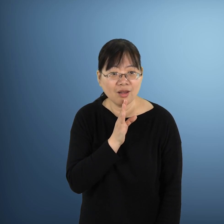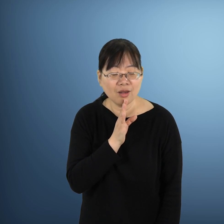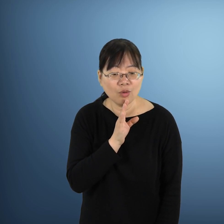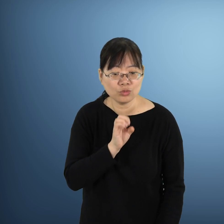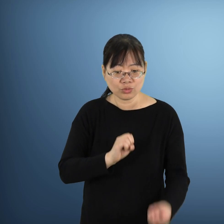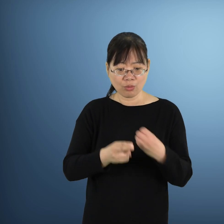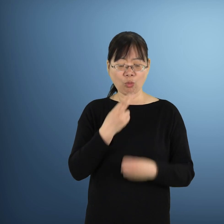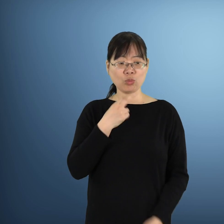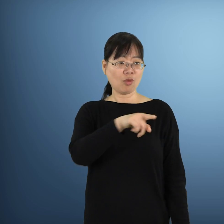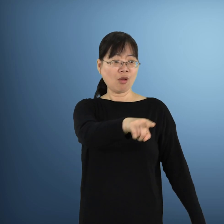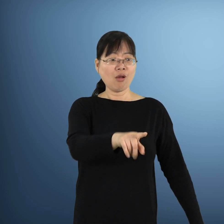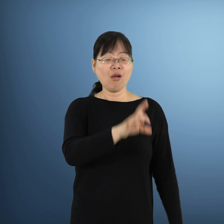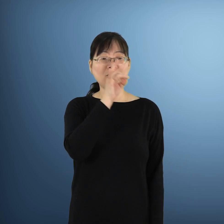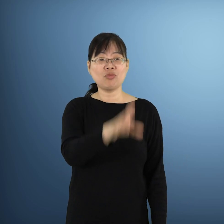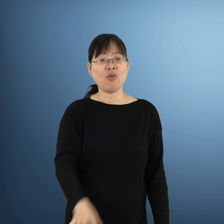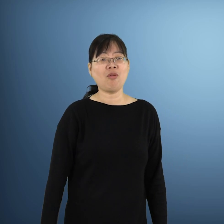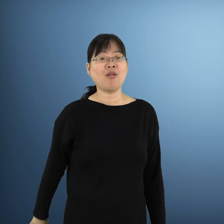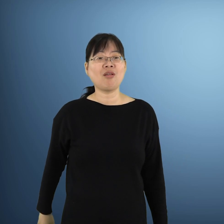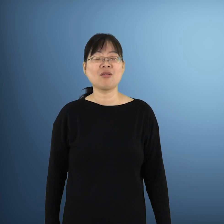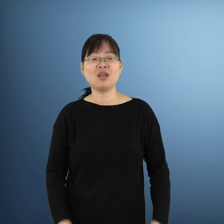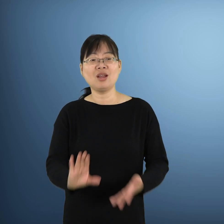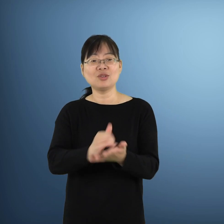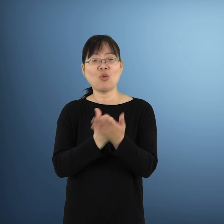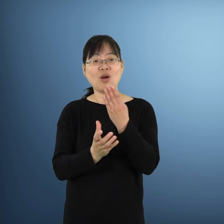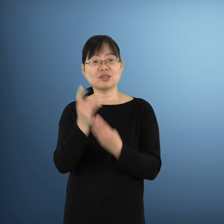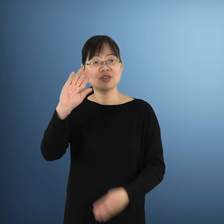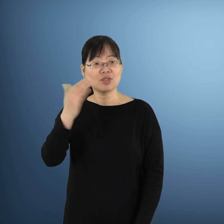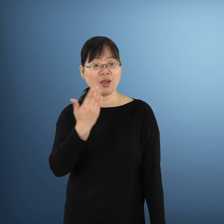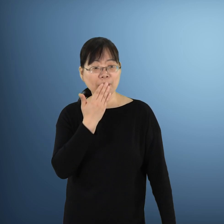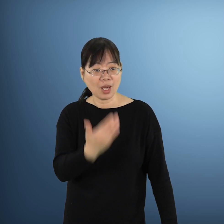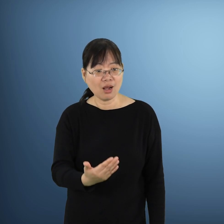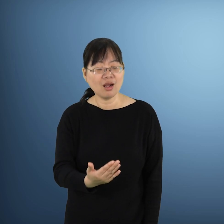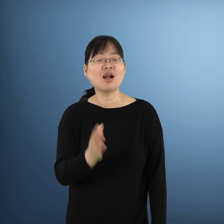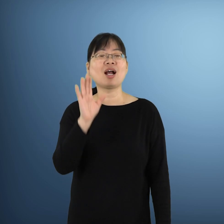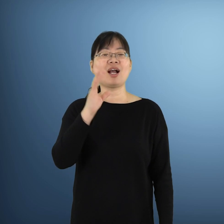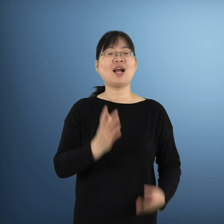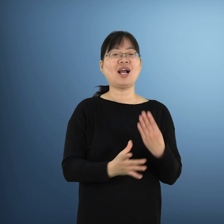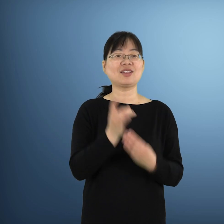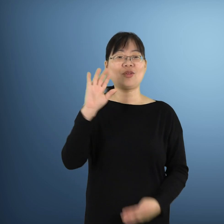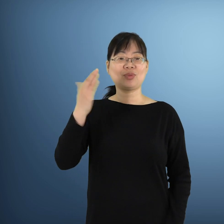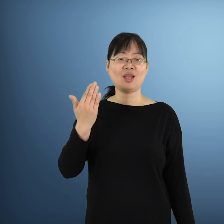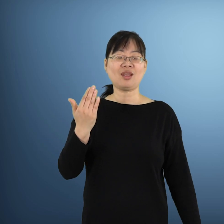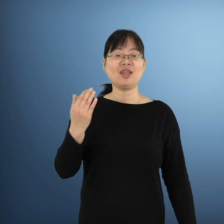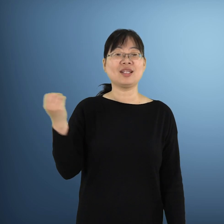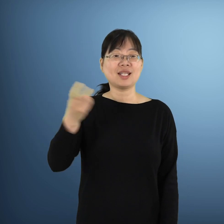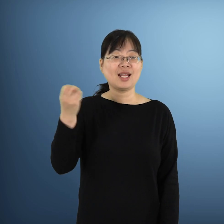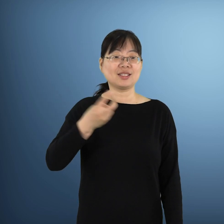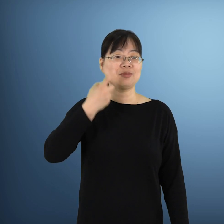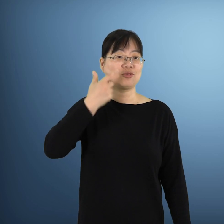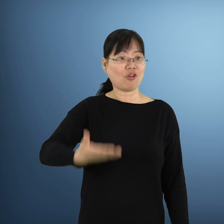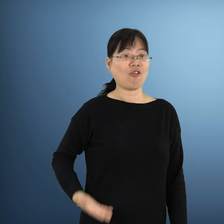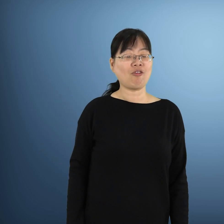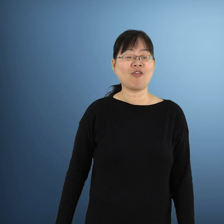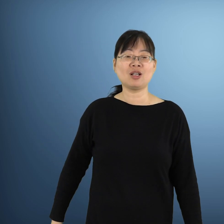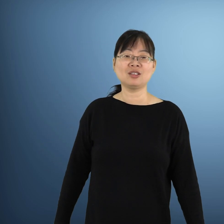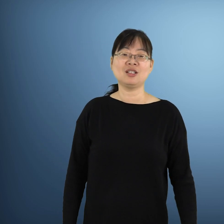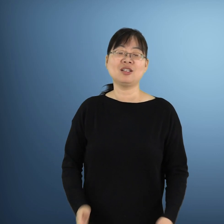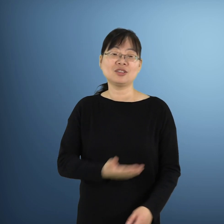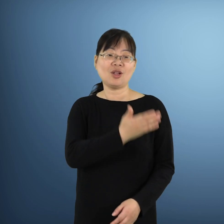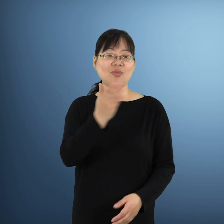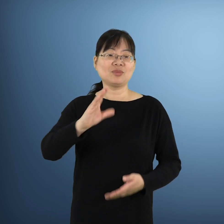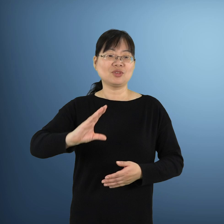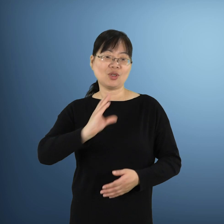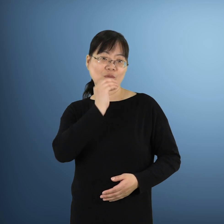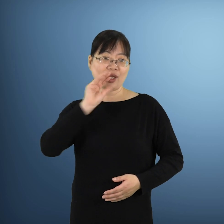이 대답 안 하면 안 돼요. 하나 되었어요? 안 되었어요? 하나 되었어요. 그러면 다시 여쭤볼게요.